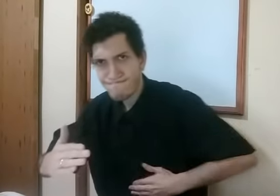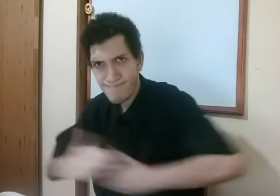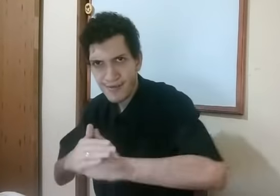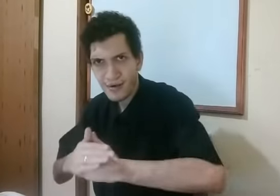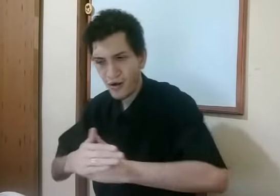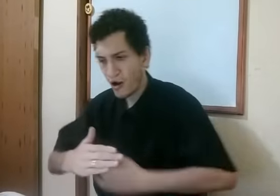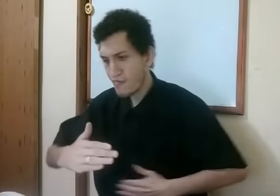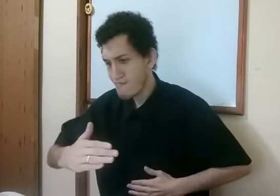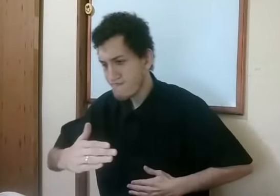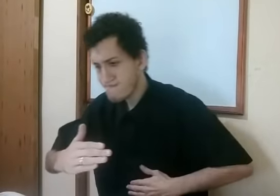Ó.